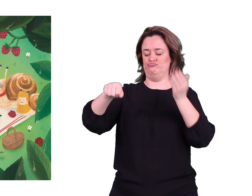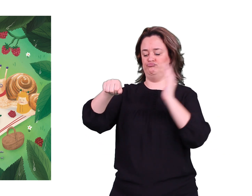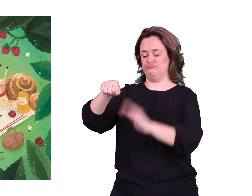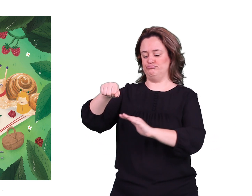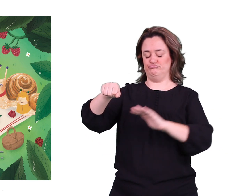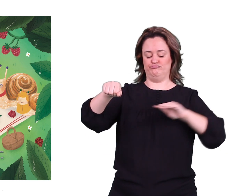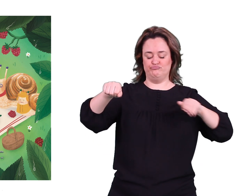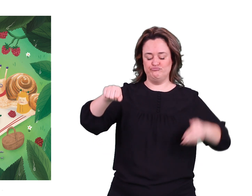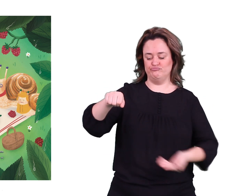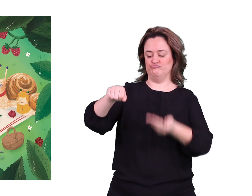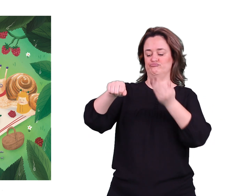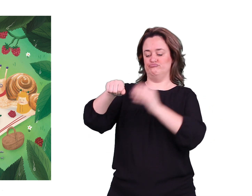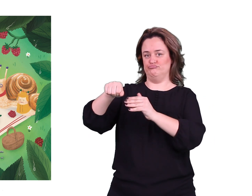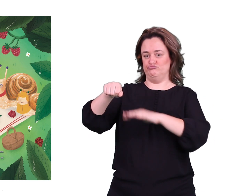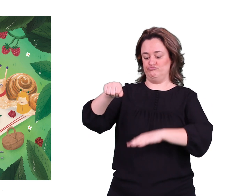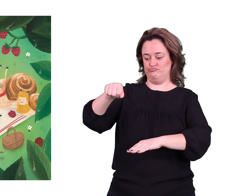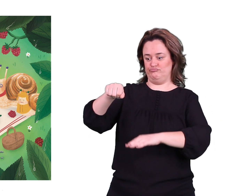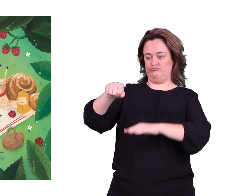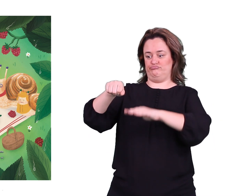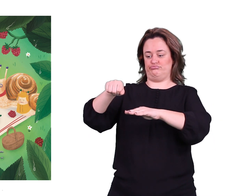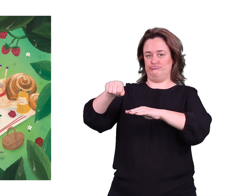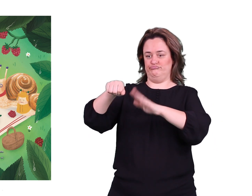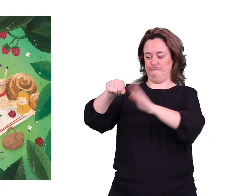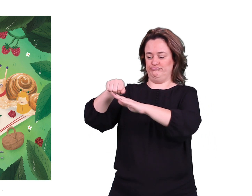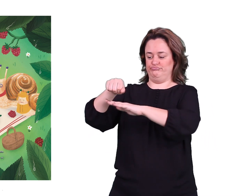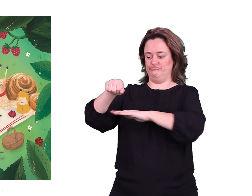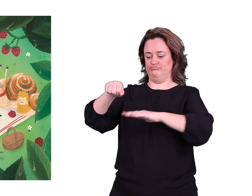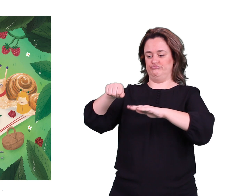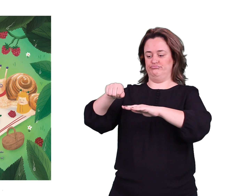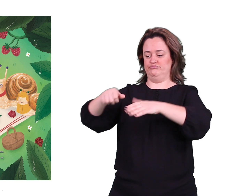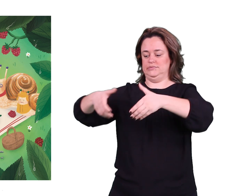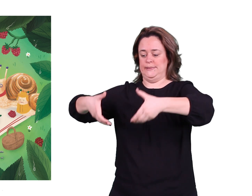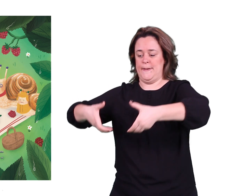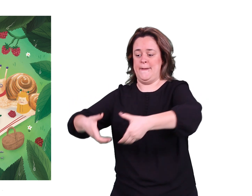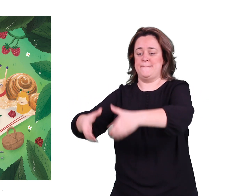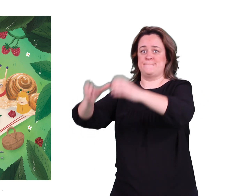des châteaux de terre mouillée.